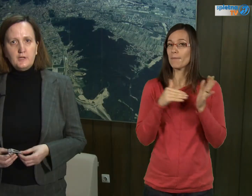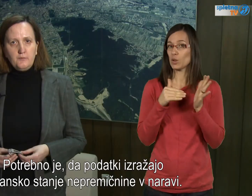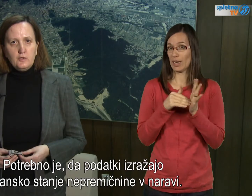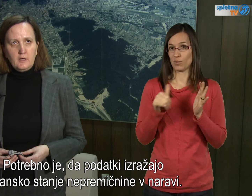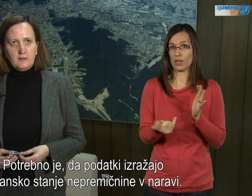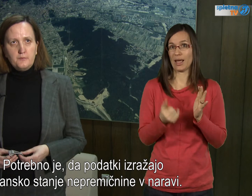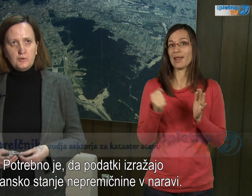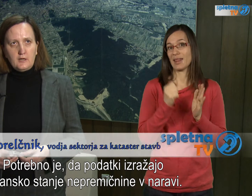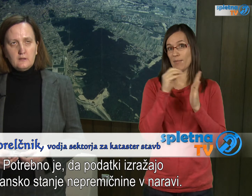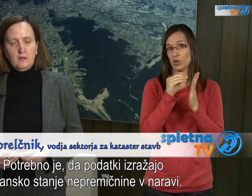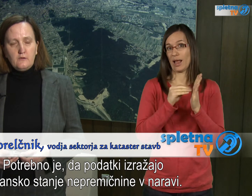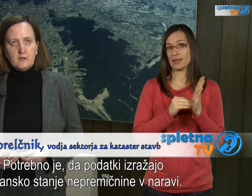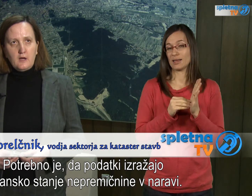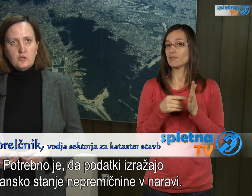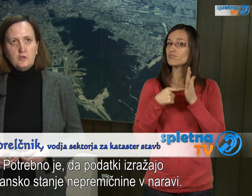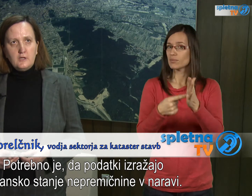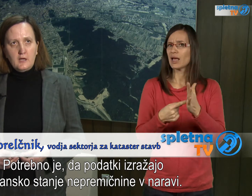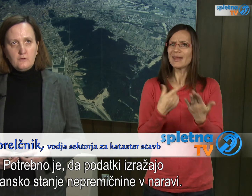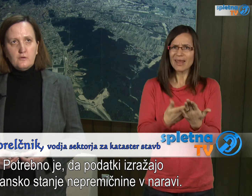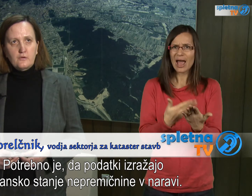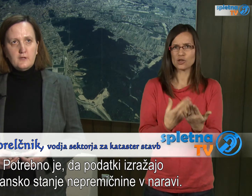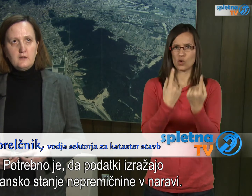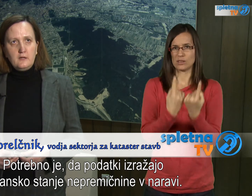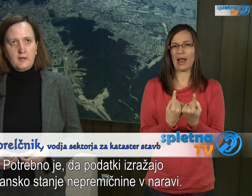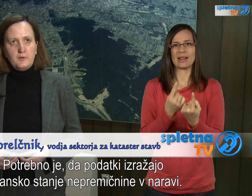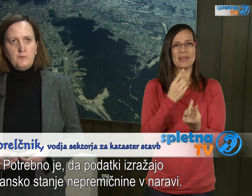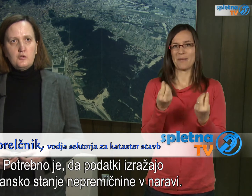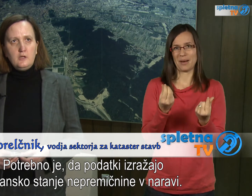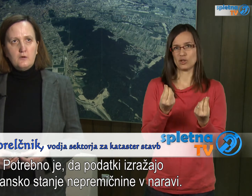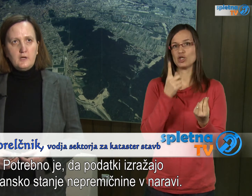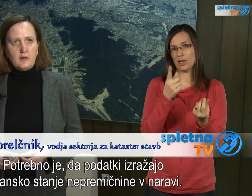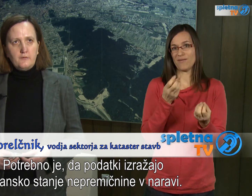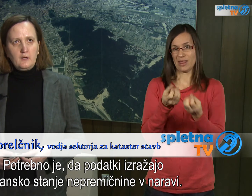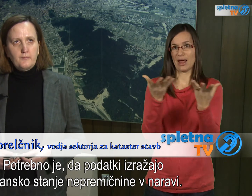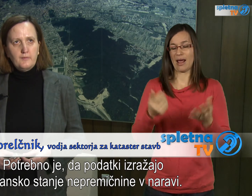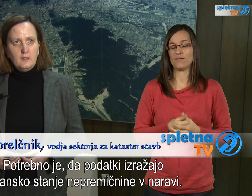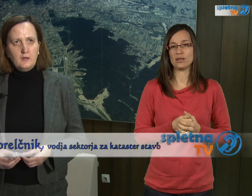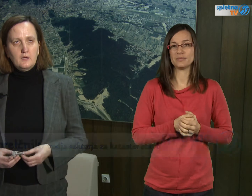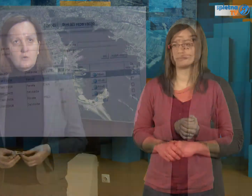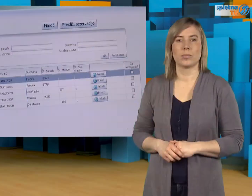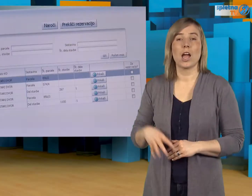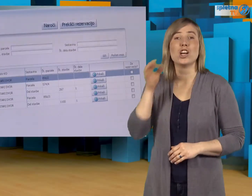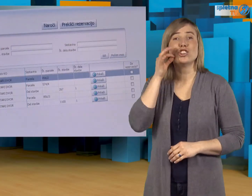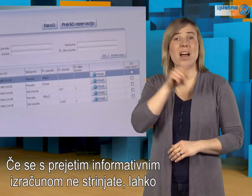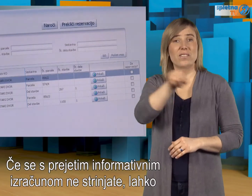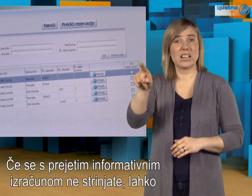Potrebno je, da podatki izražajo dejansko stanje nepremičnine v naravi. Če s